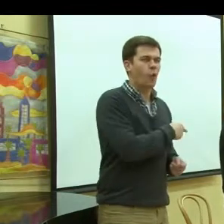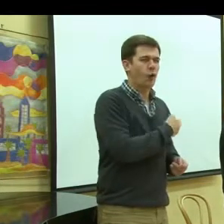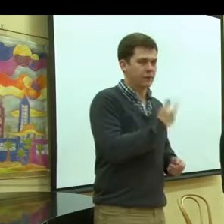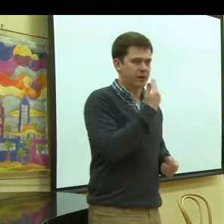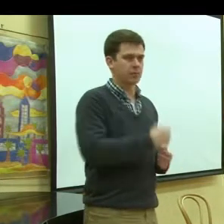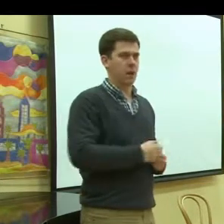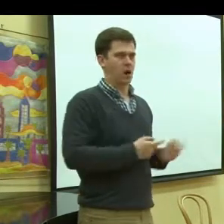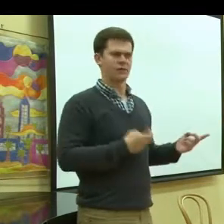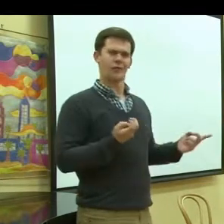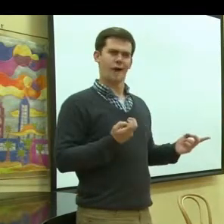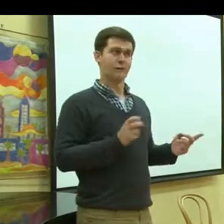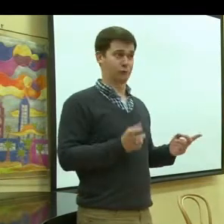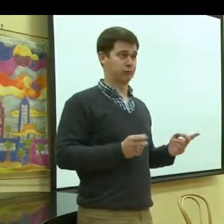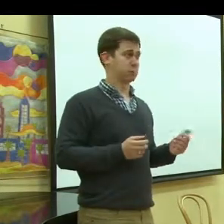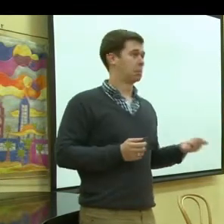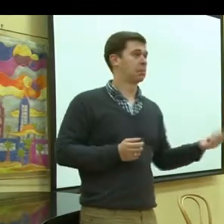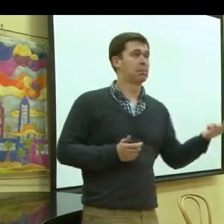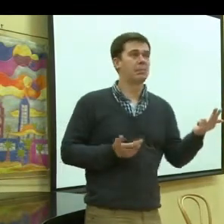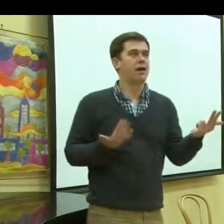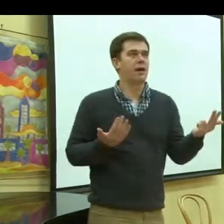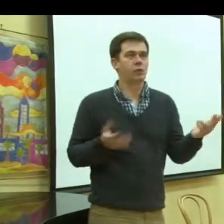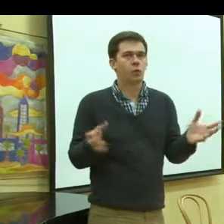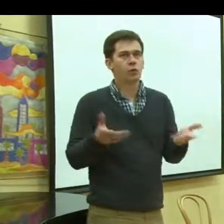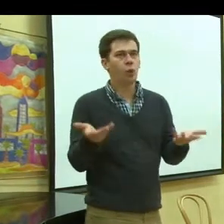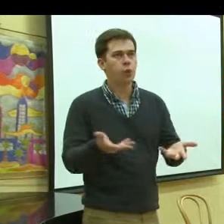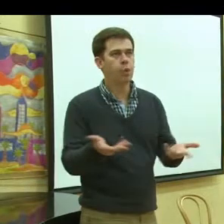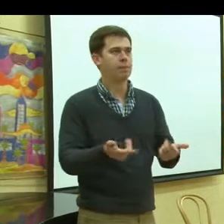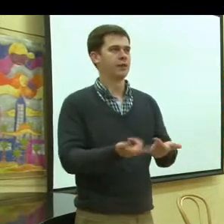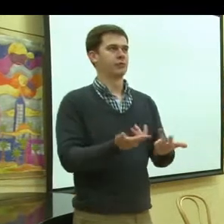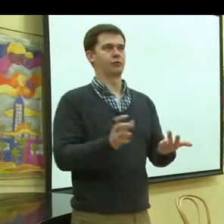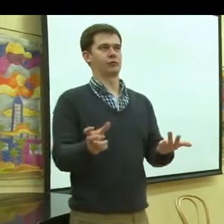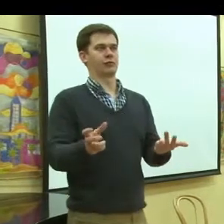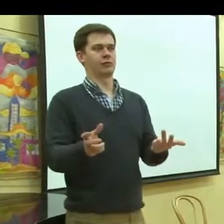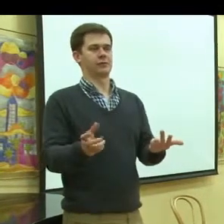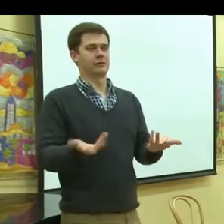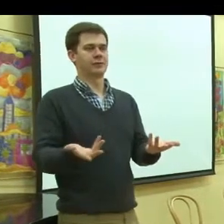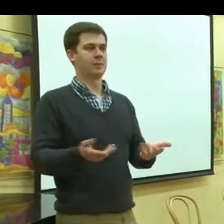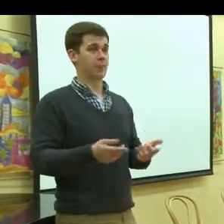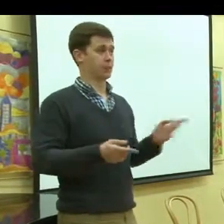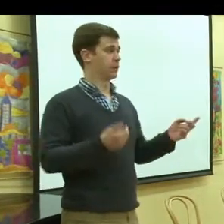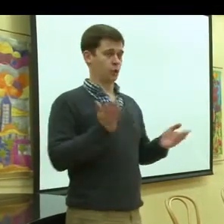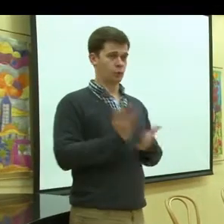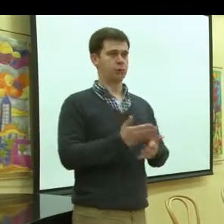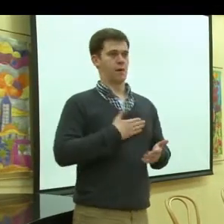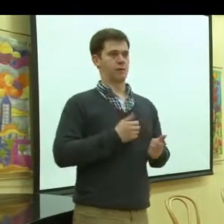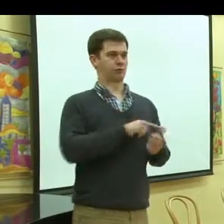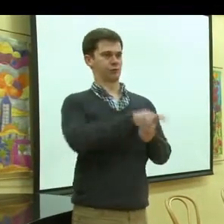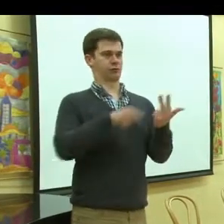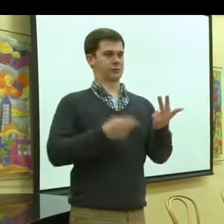mnie to osobiście bardzo ciekawi, czy wy się jakoś tam trzymacie. Chyba wyczerpałem mi trzech pytań w ogóle.